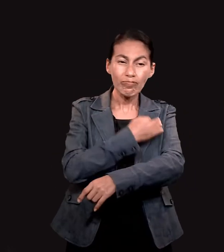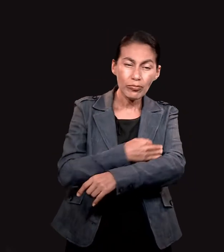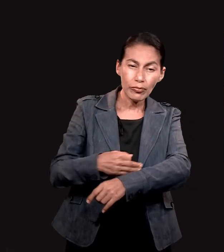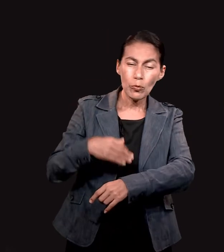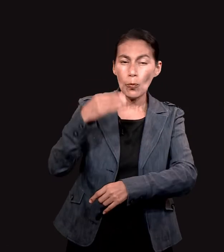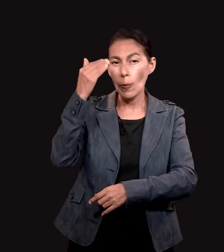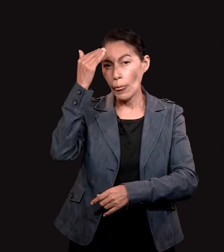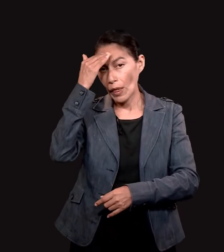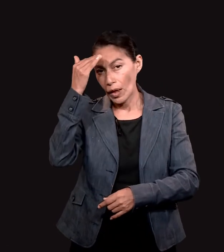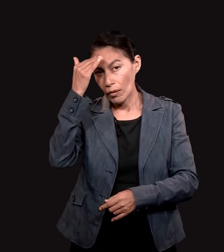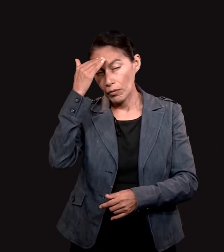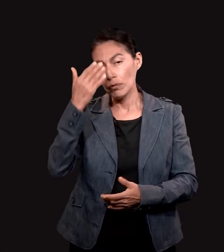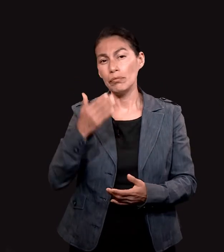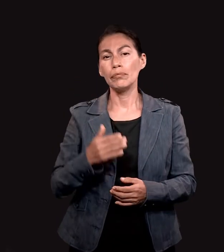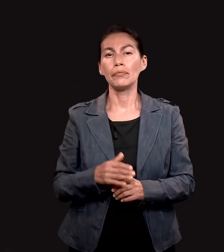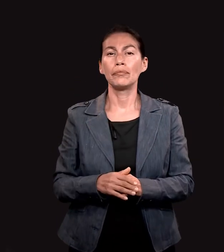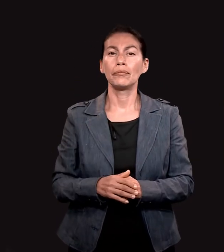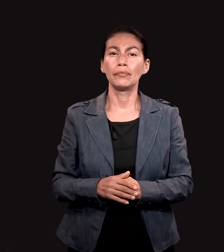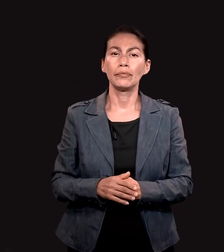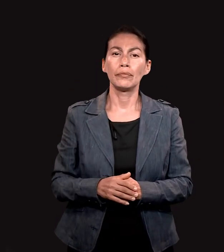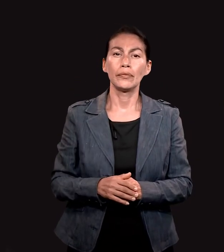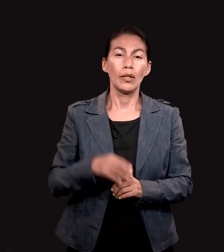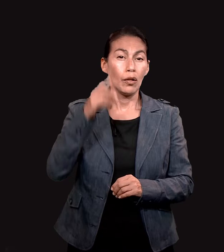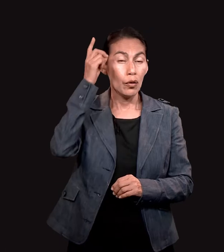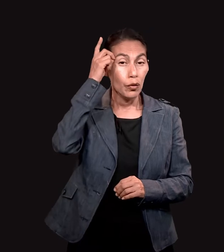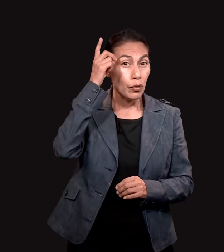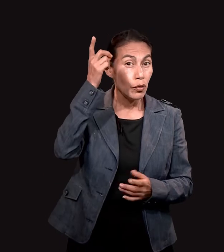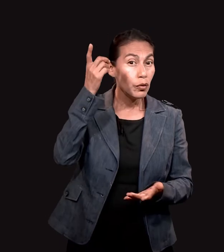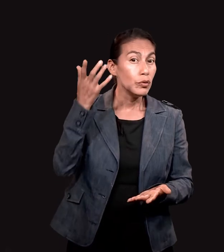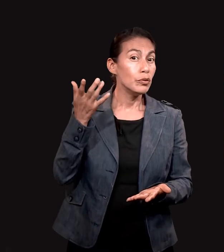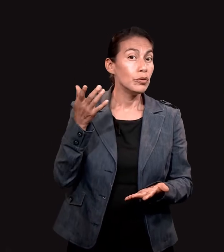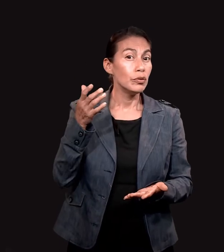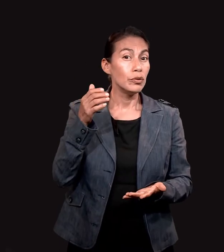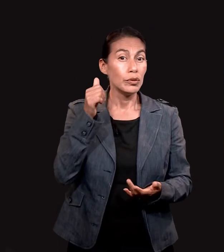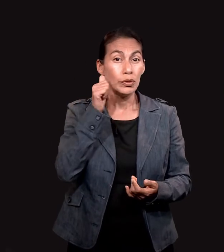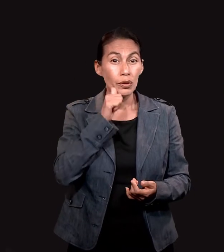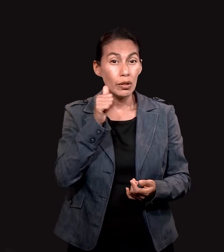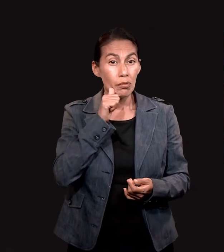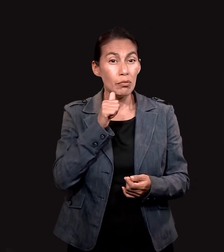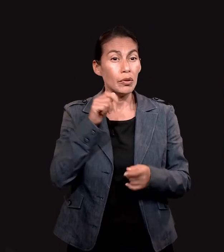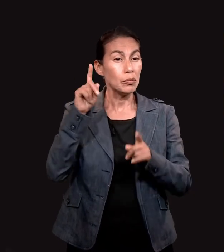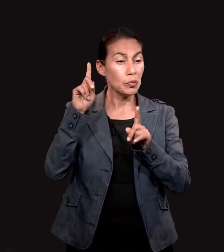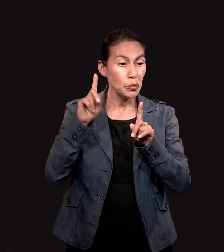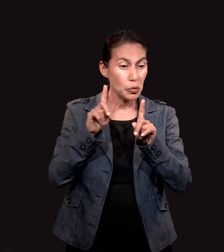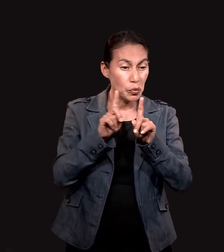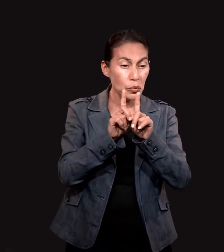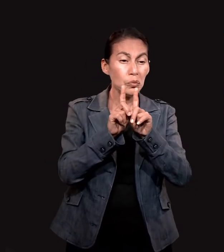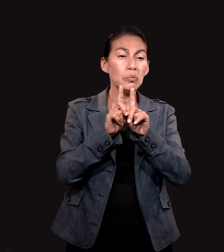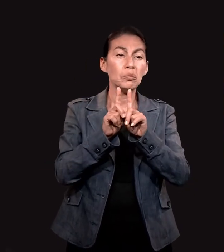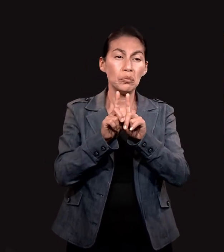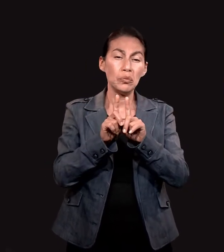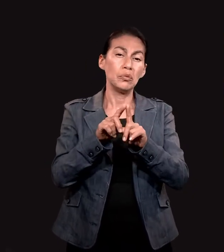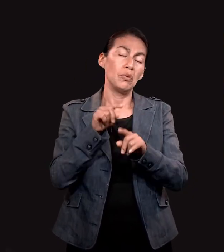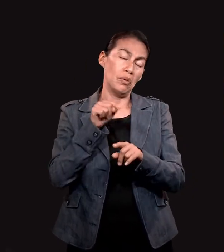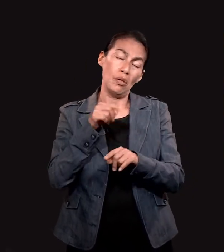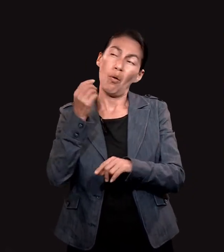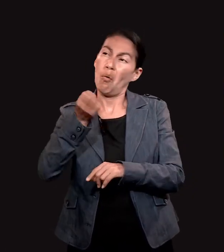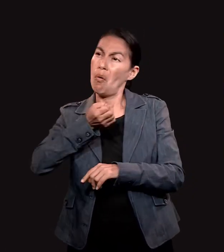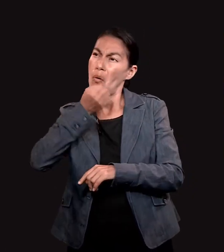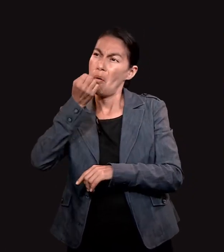un poquito más acerca de su familia y pues cómo Dios siempre ha estado ahí y en